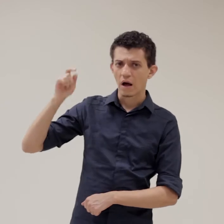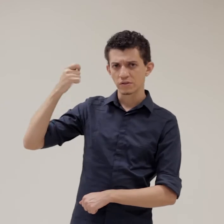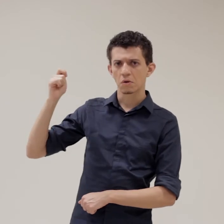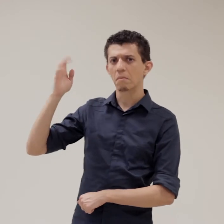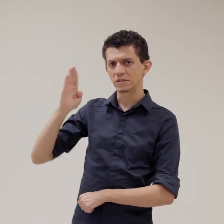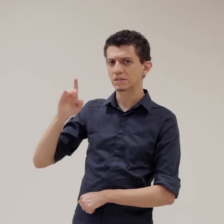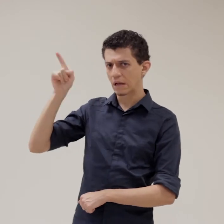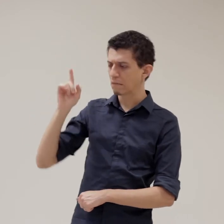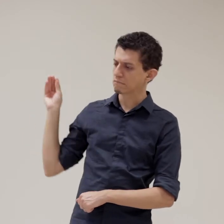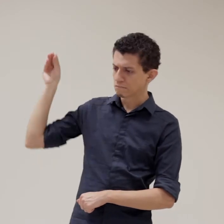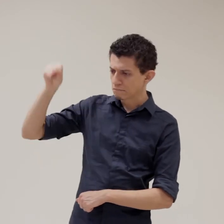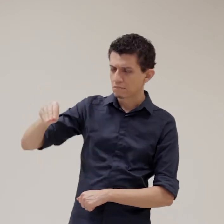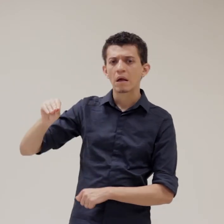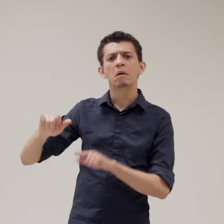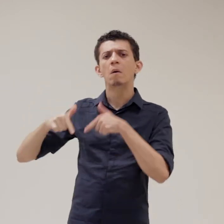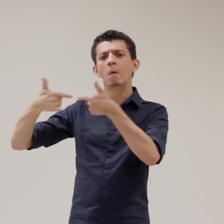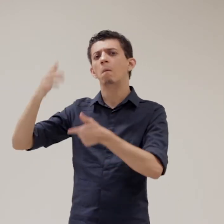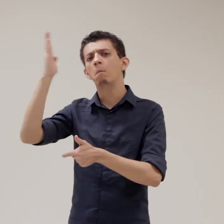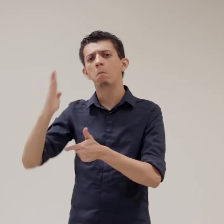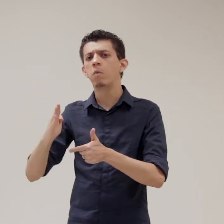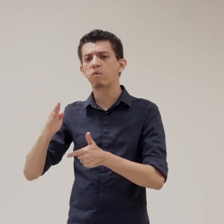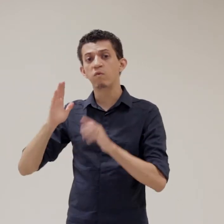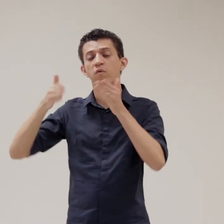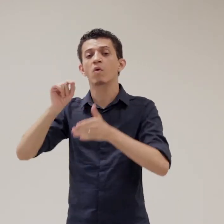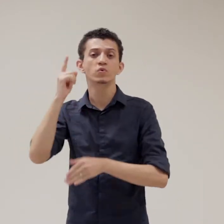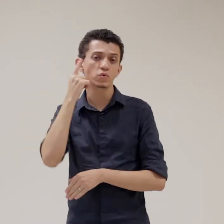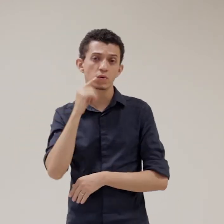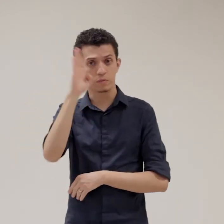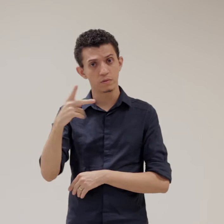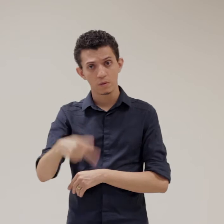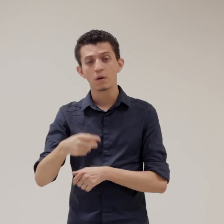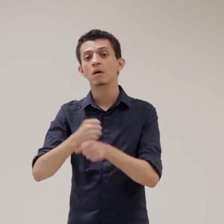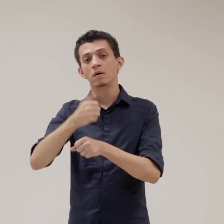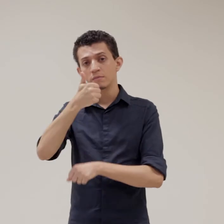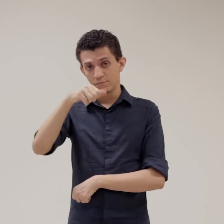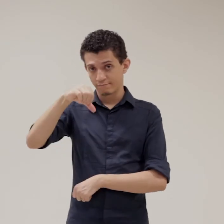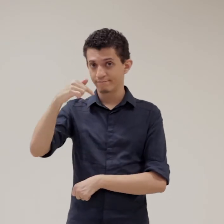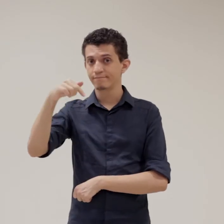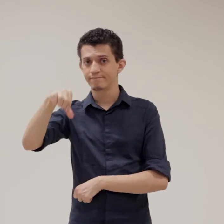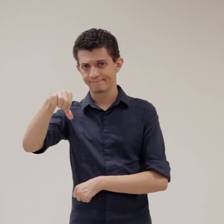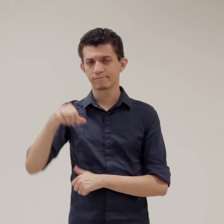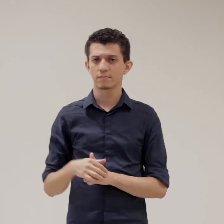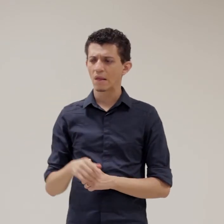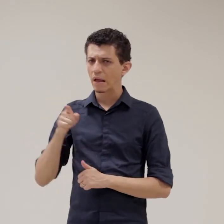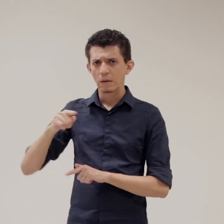trabalho Comunicando com as Mãos em LSB, Contribuições do Dr. John E. Patterson para a Língua de Sinais do